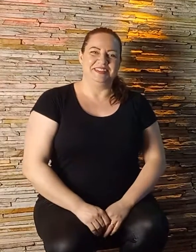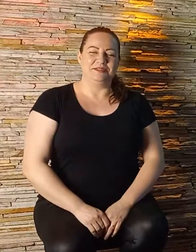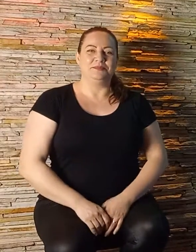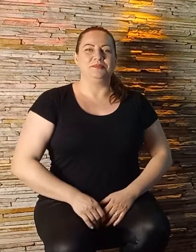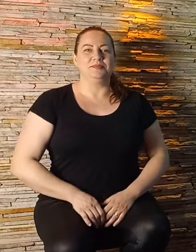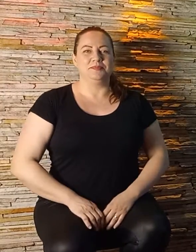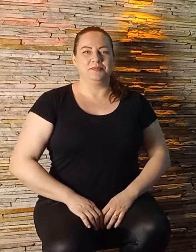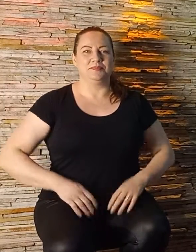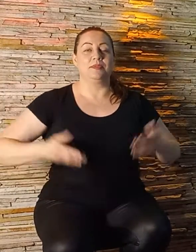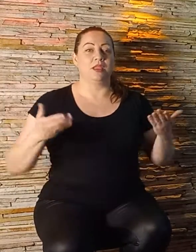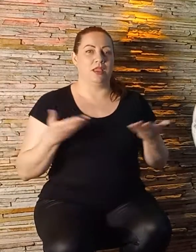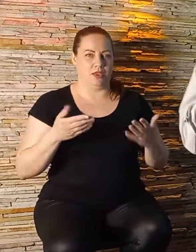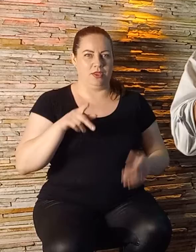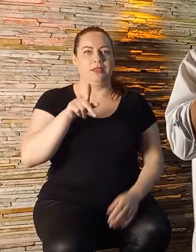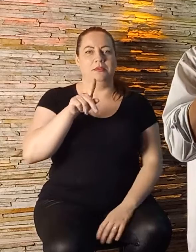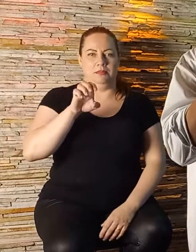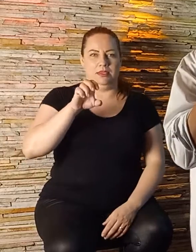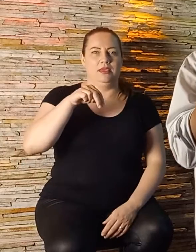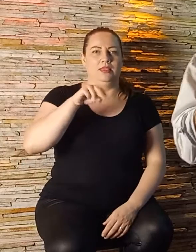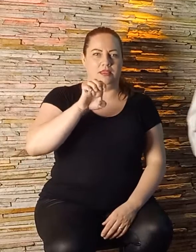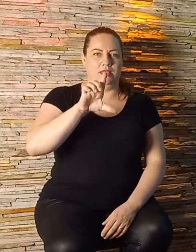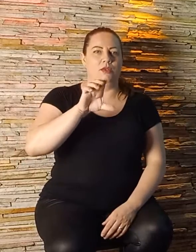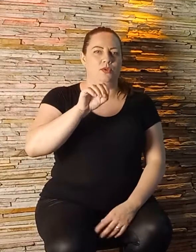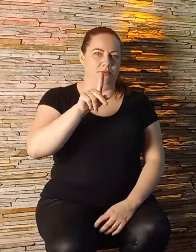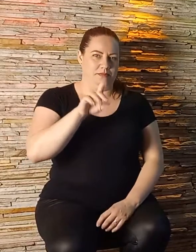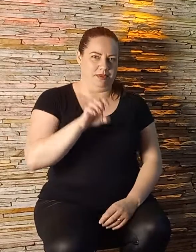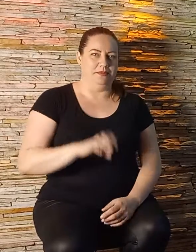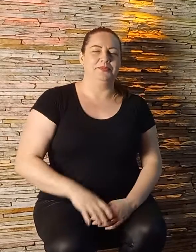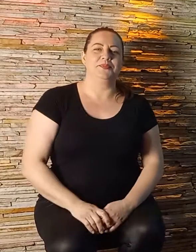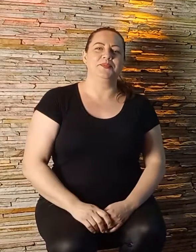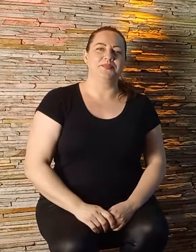então nós vamos de Penélope e